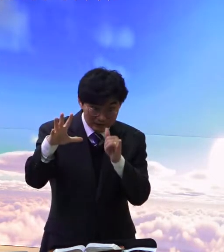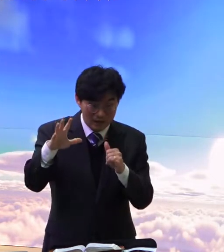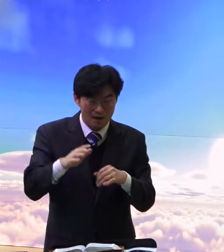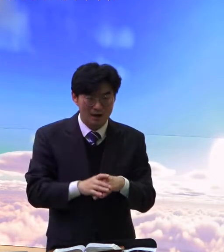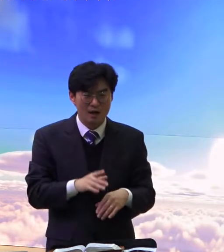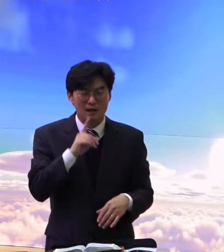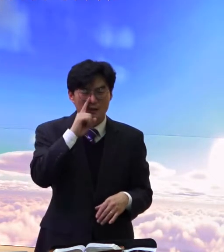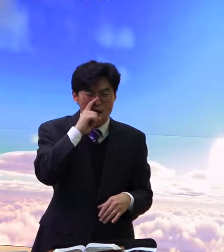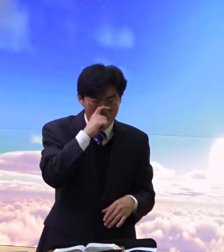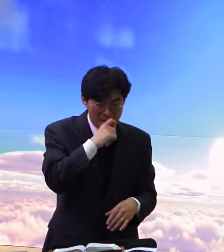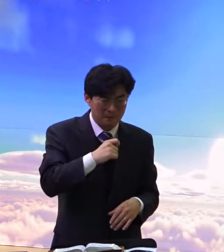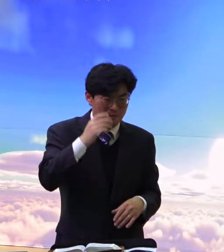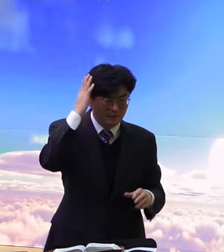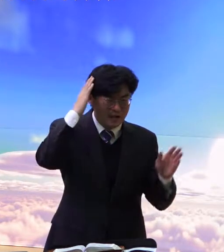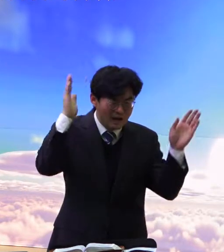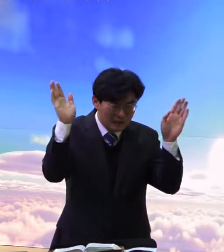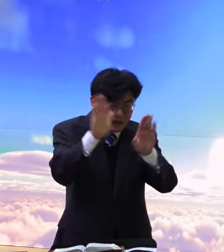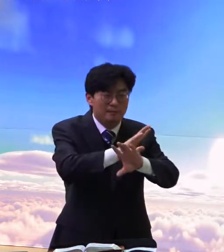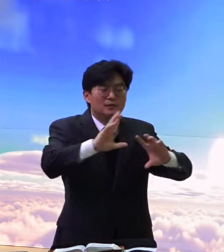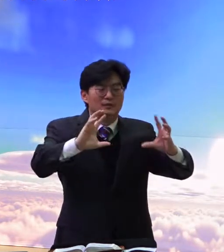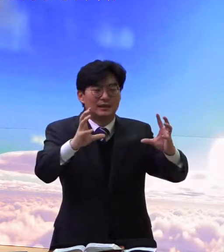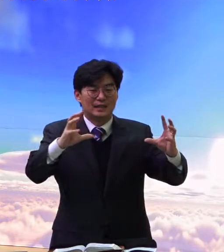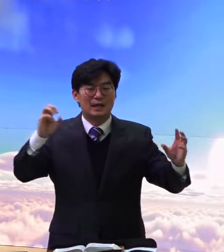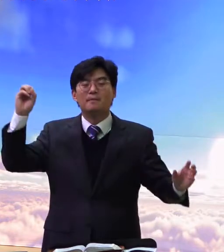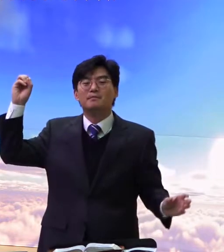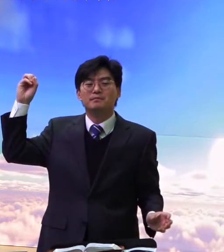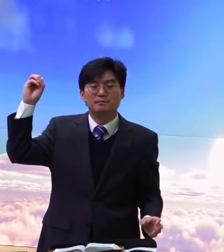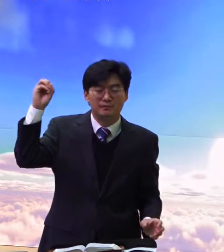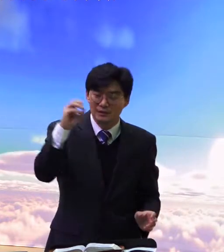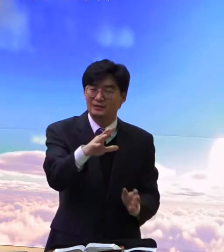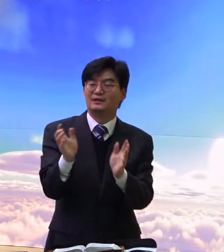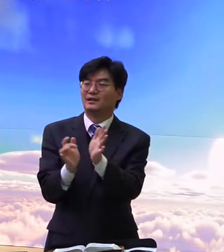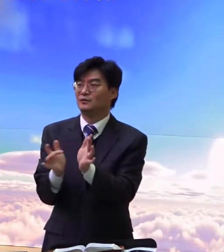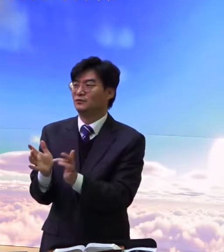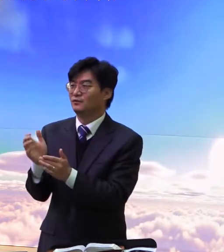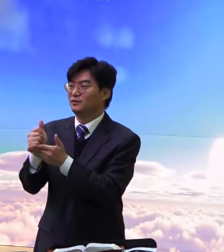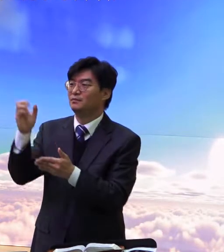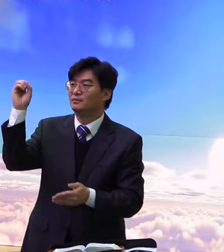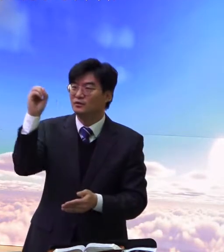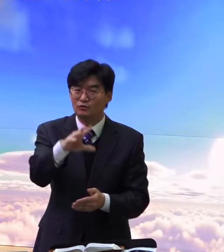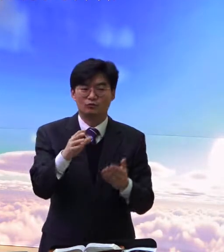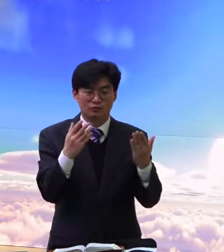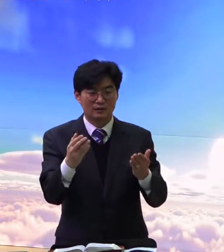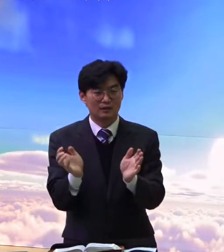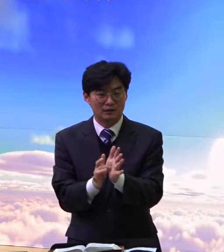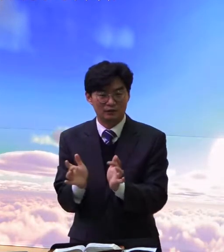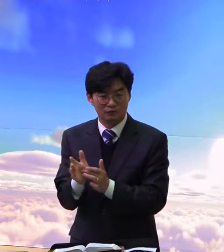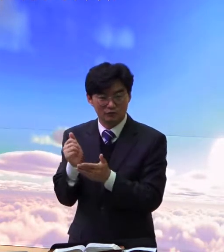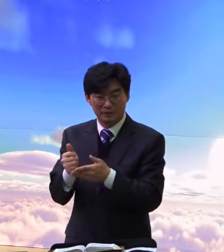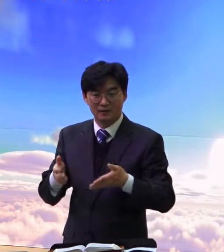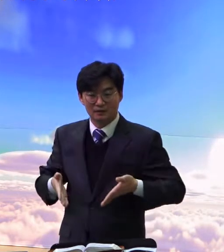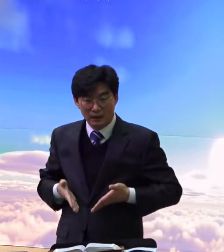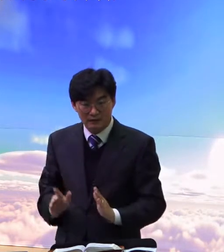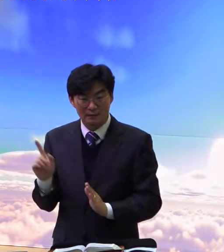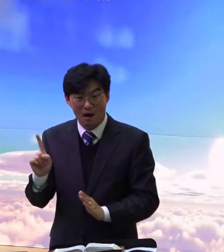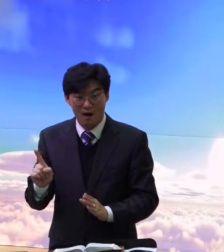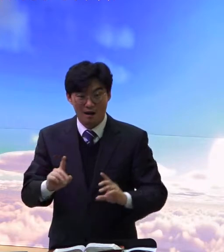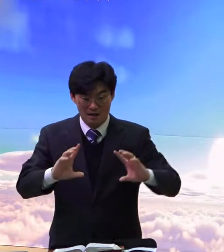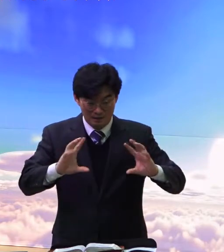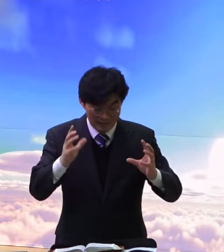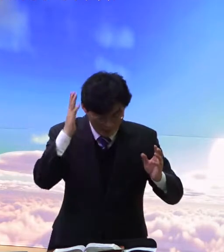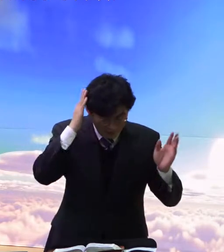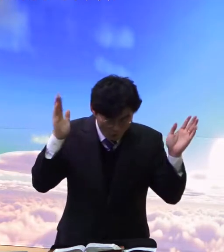비쳤는데 어둠이 깨닫지 못하였다고 했습니다. 예수님의 탄생, 예수님이 이 땅에 오신 것을 어둠 가운데